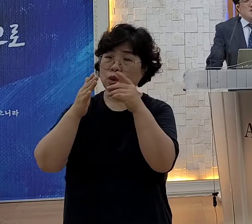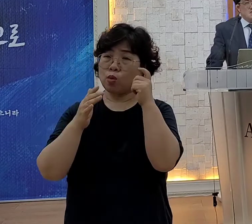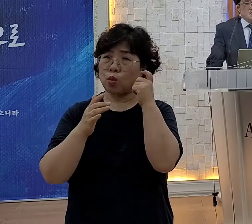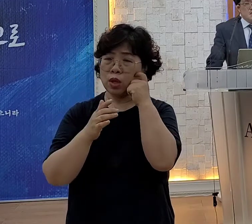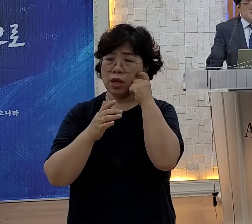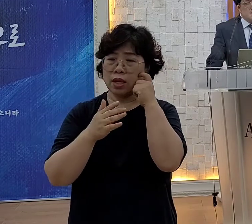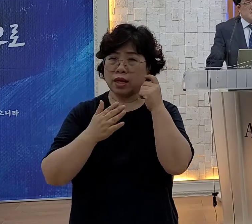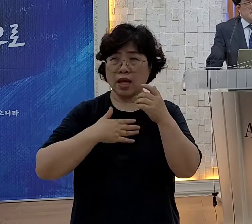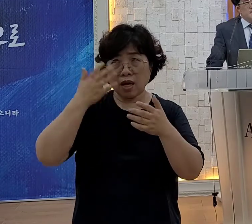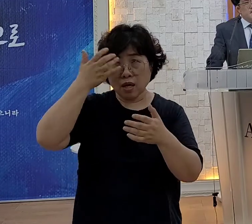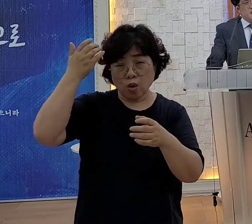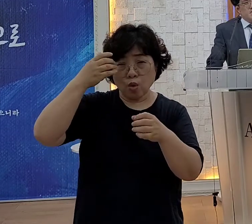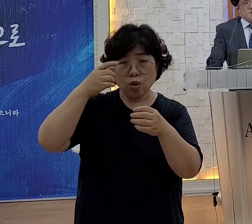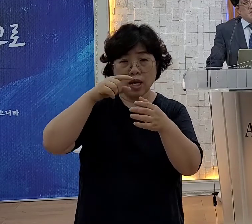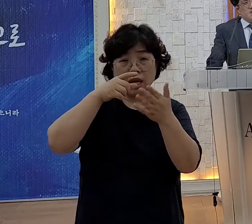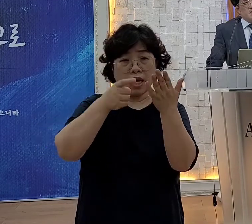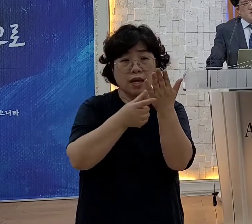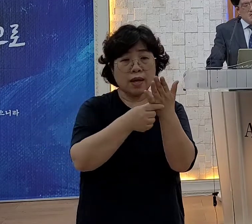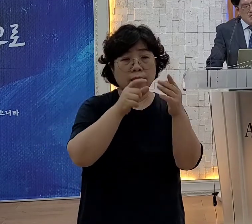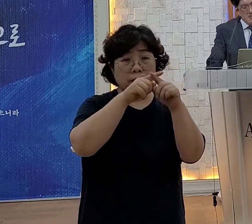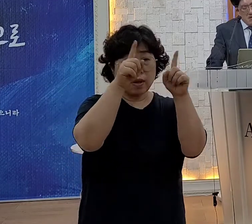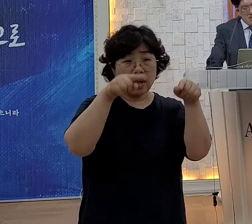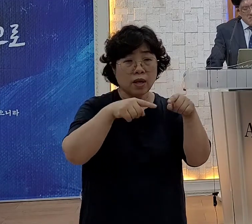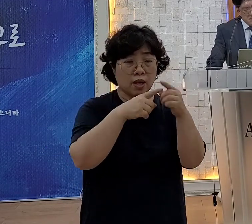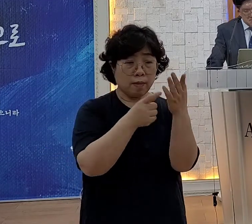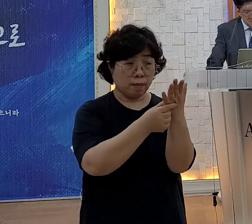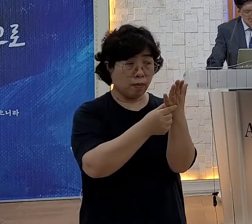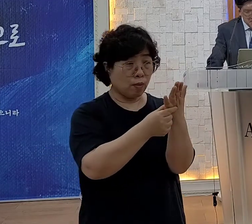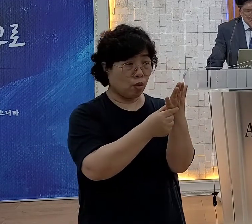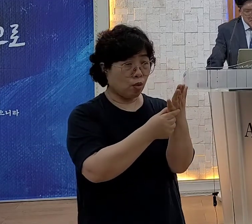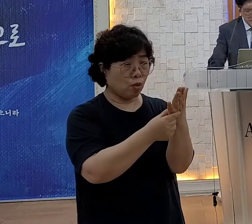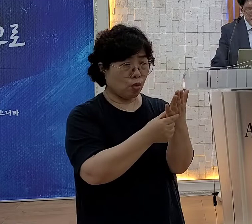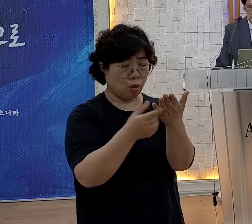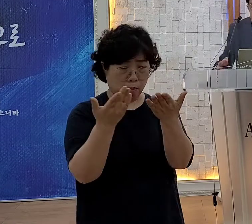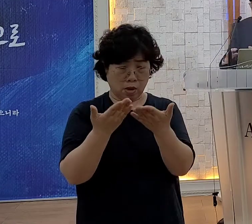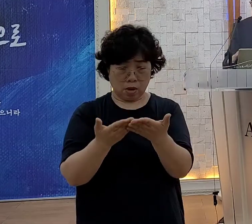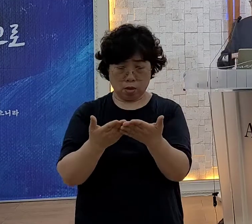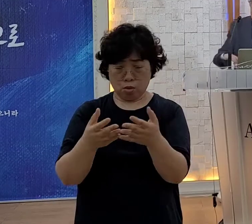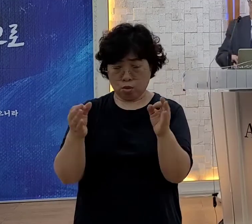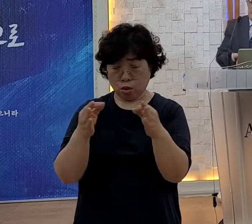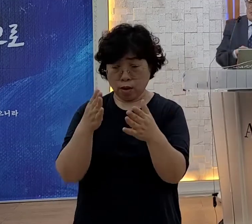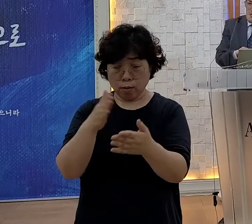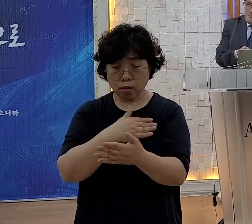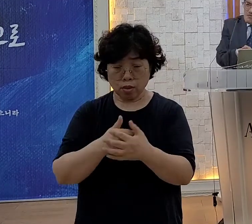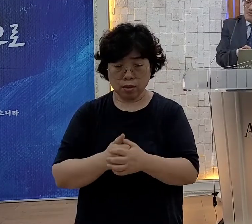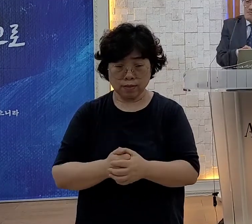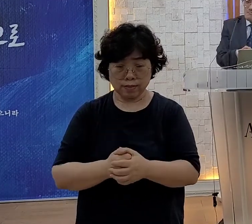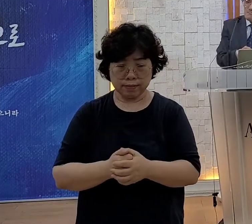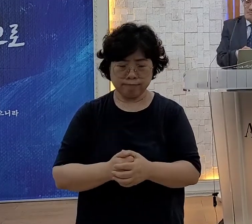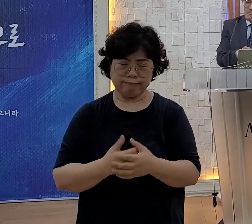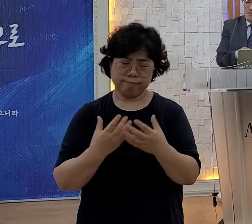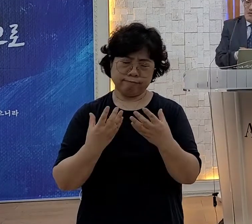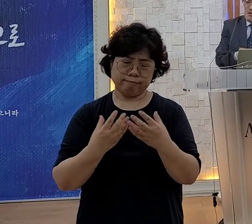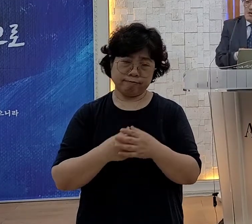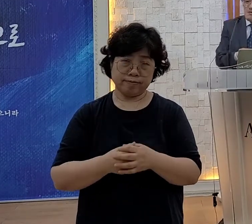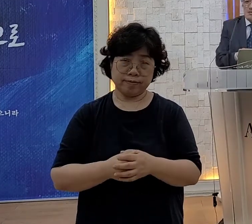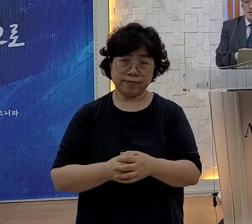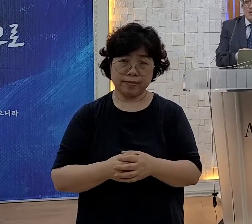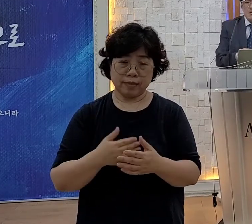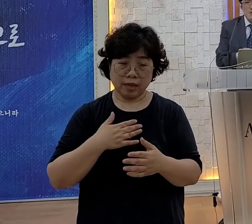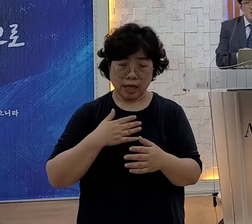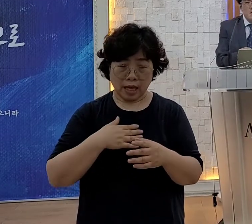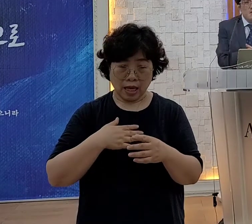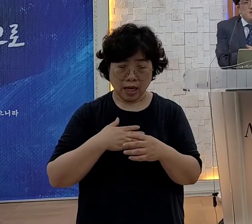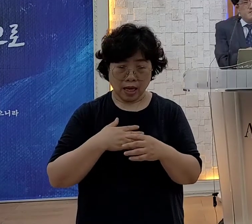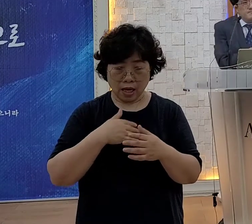내 영혼의 진단, 이 MRI 결과를 받아본 순간 정말 절망적이에요. 나는